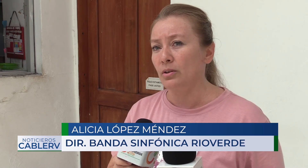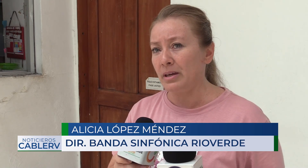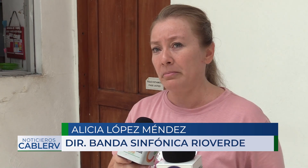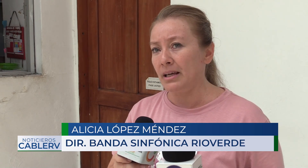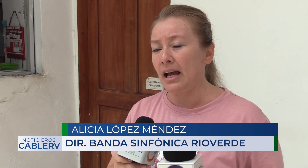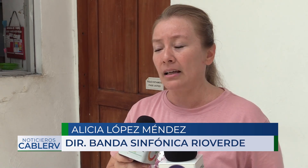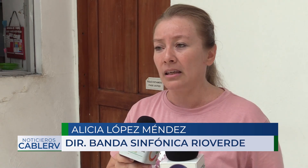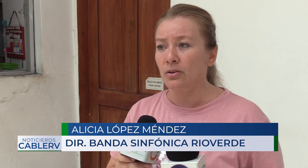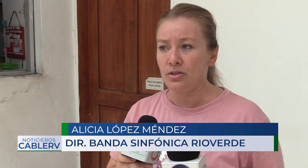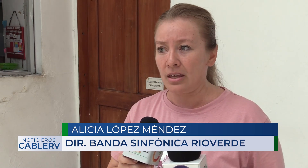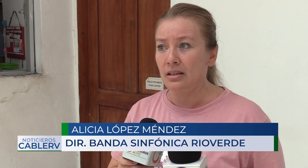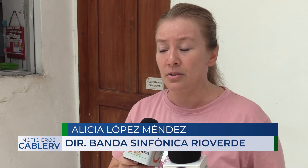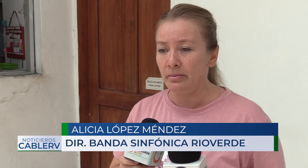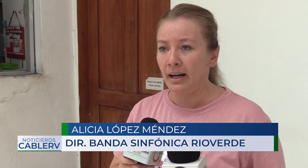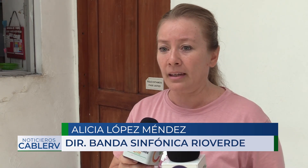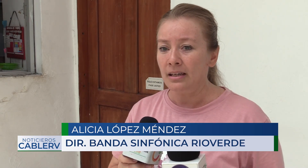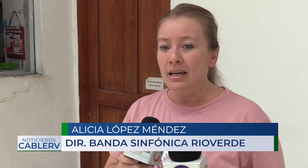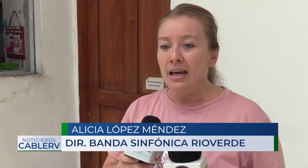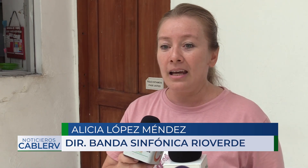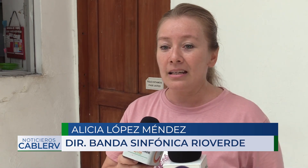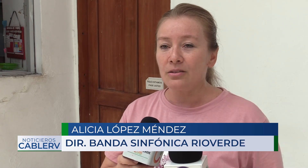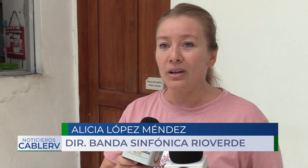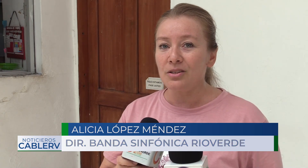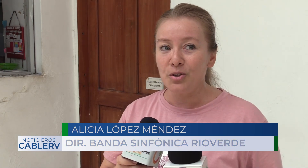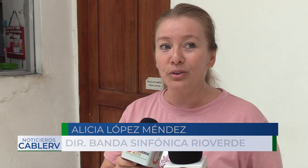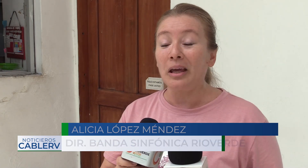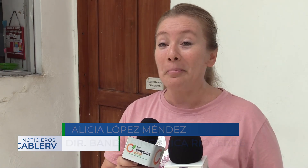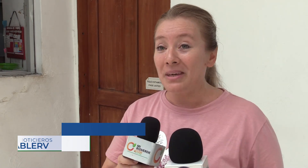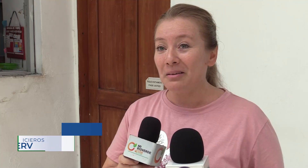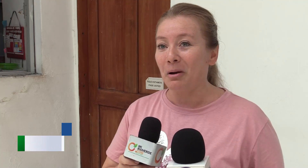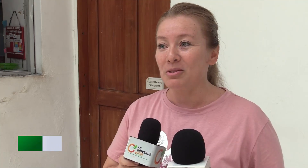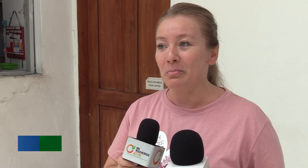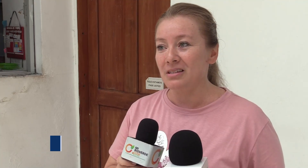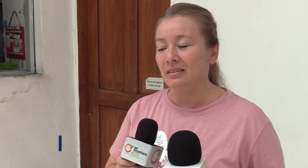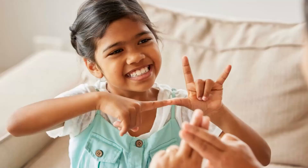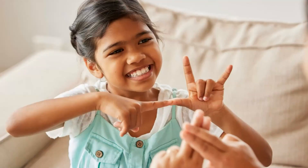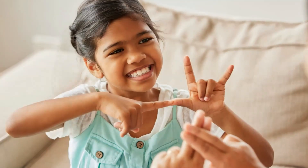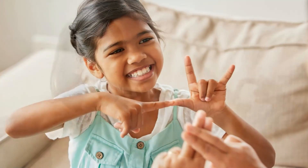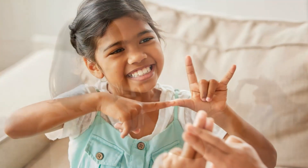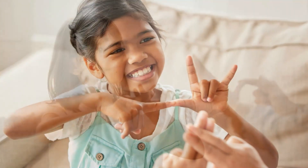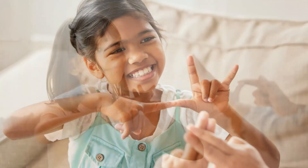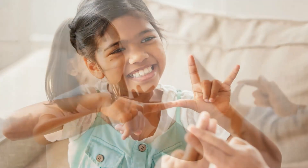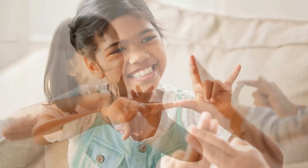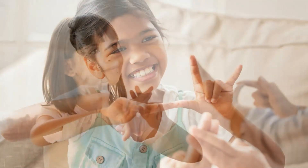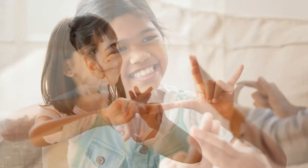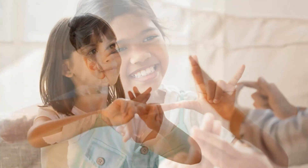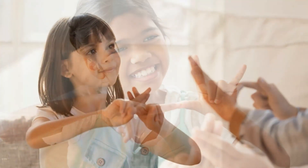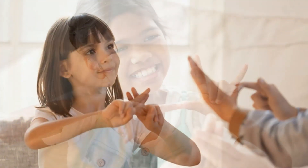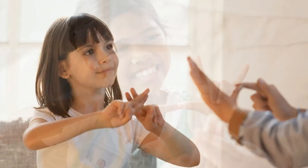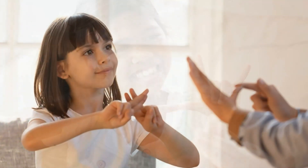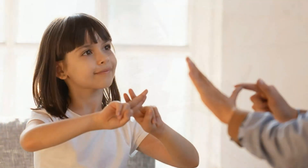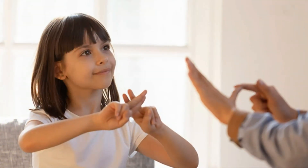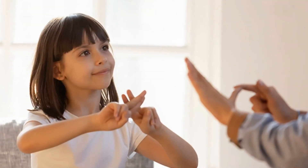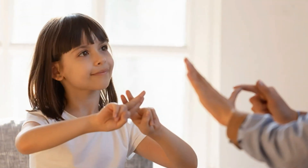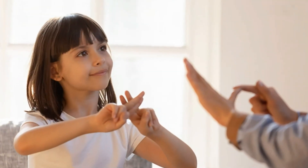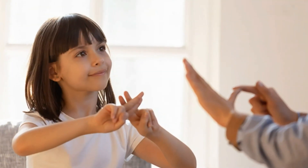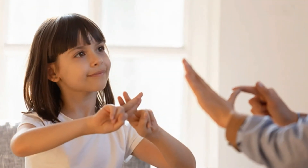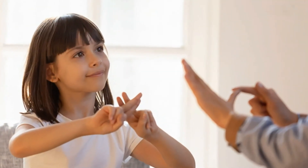noviembre aquí con sede en Río Verde, en esta ocasión también vamos a presentar un coro con lenguaje de señas, algo que va a